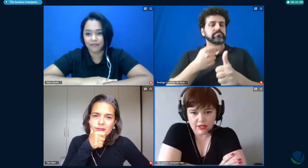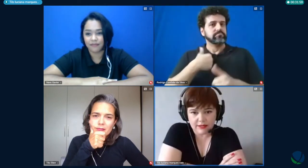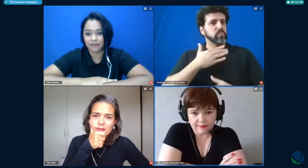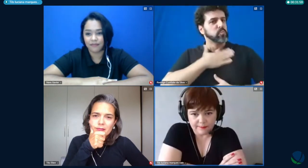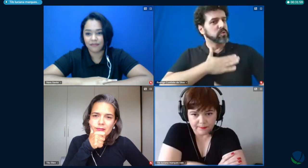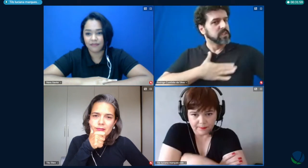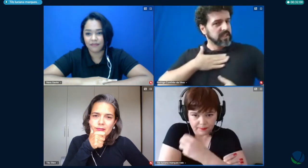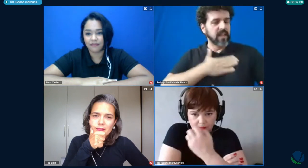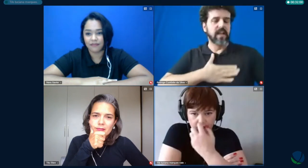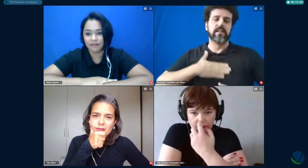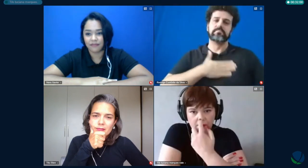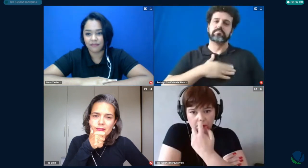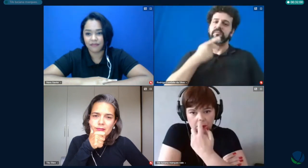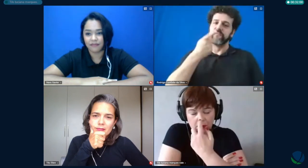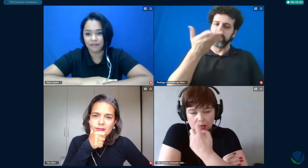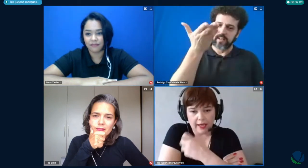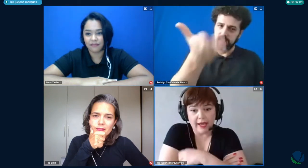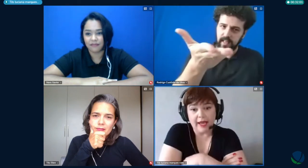versão voz.